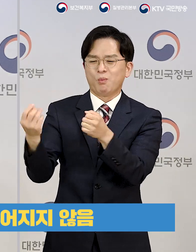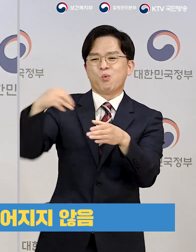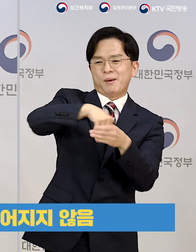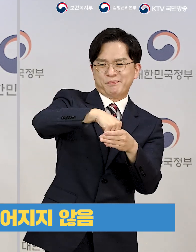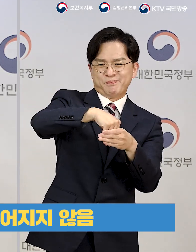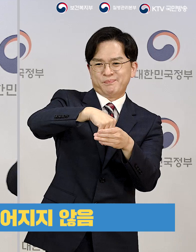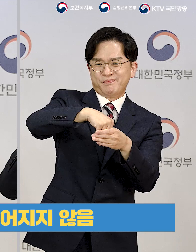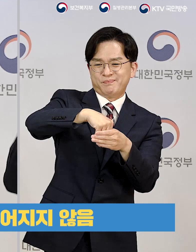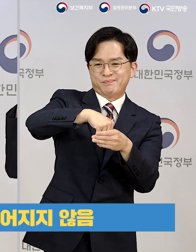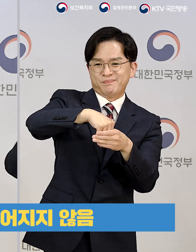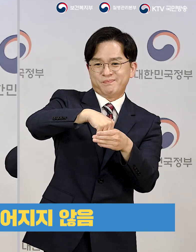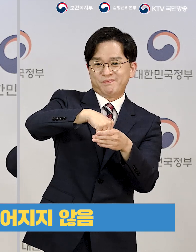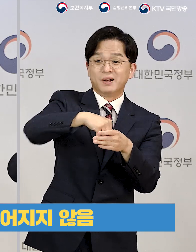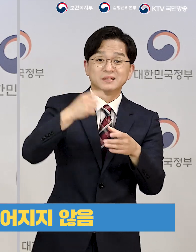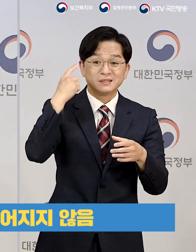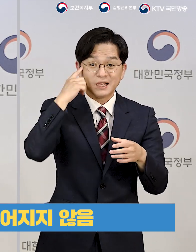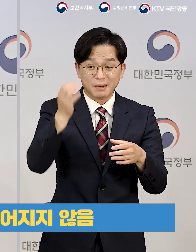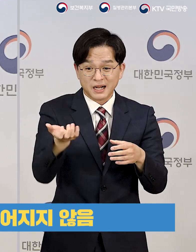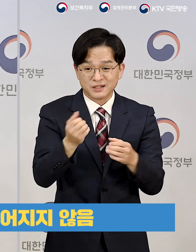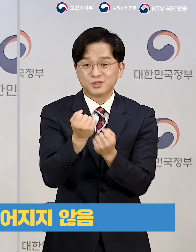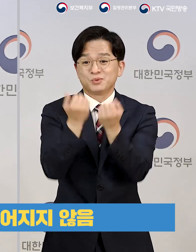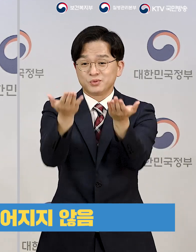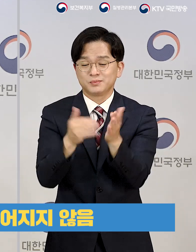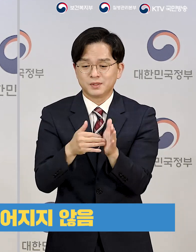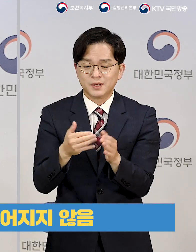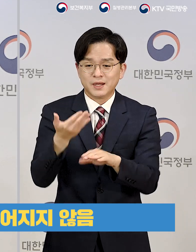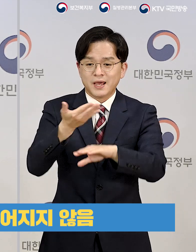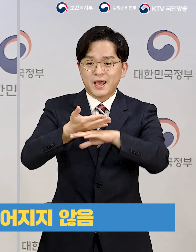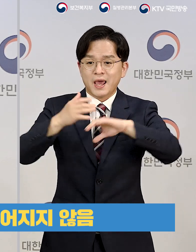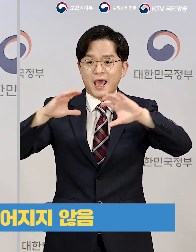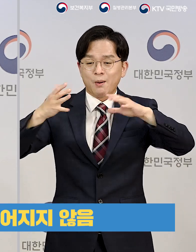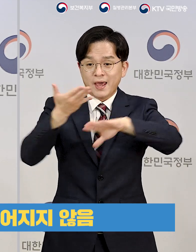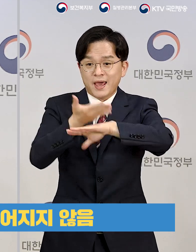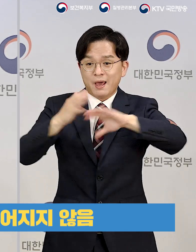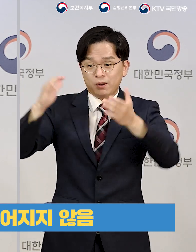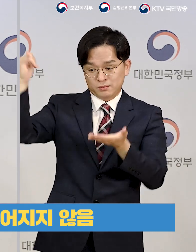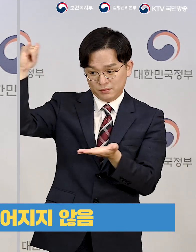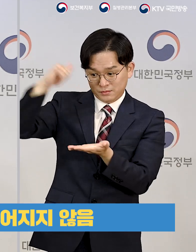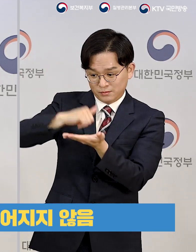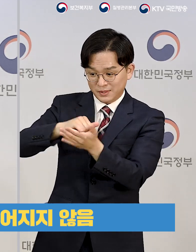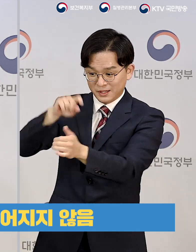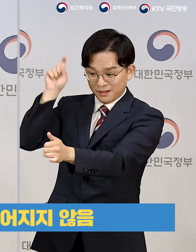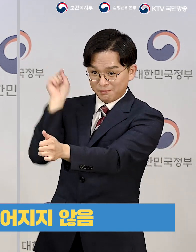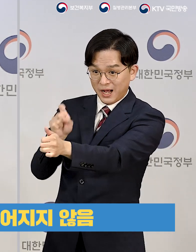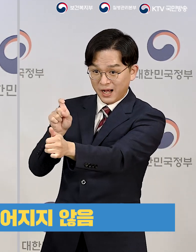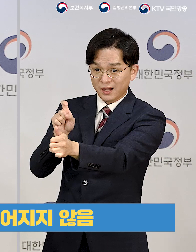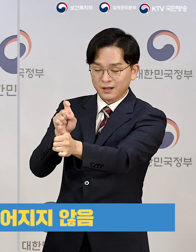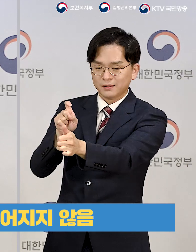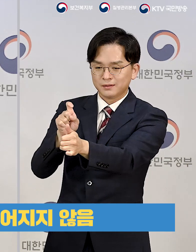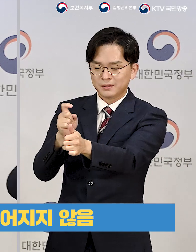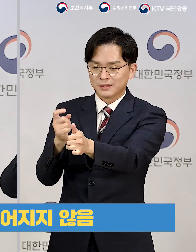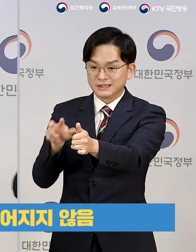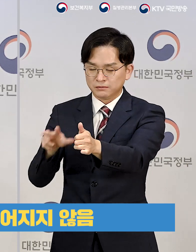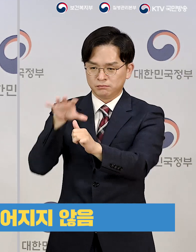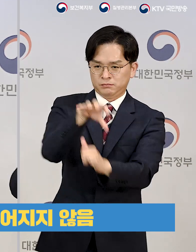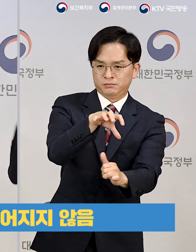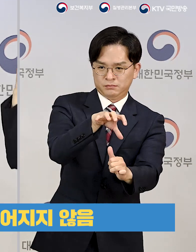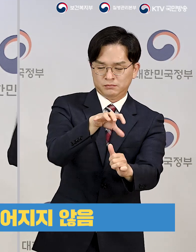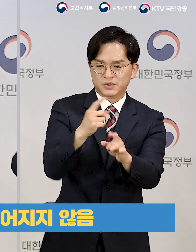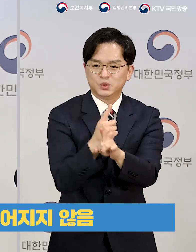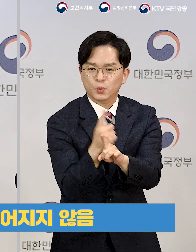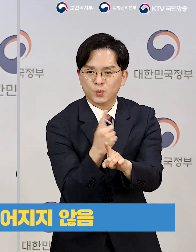인한 감염은 2차 감염으로 이어지지 않고 다 공항에서 검역 과정에서 걸러지거나